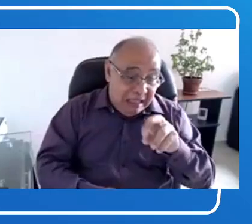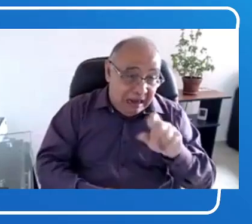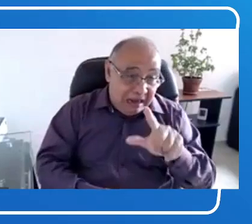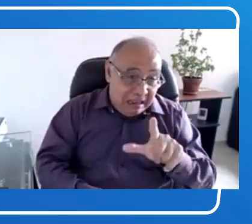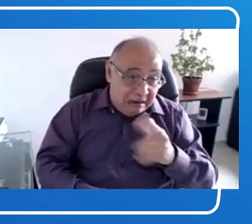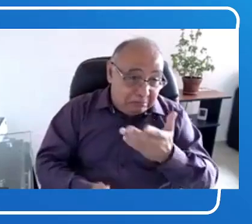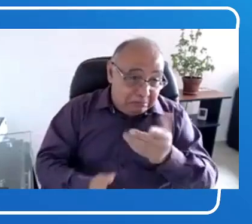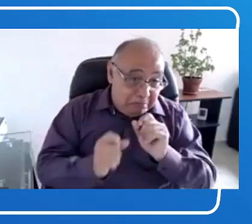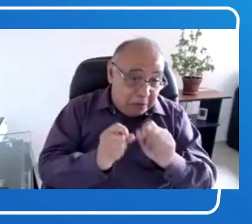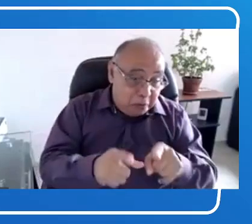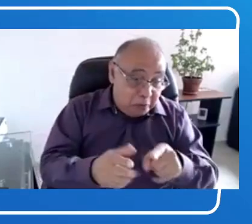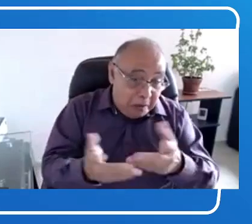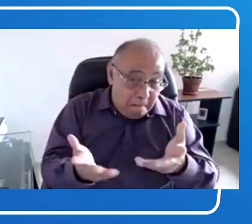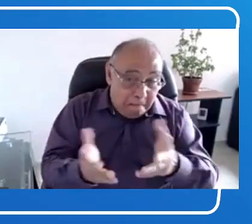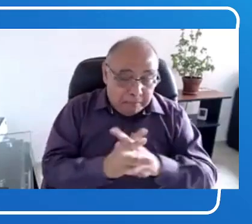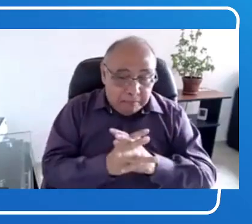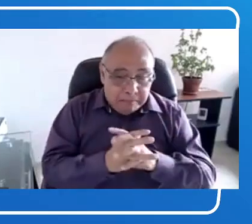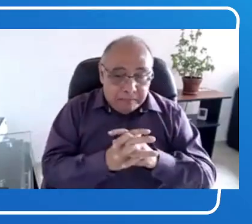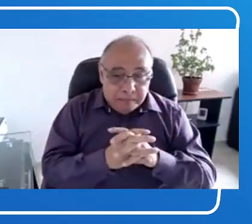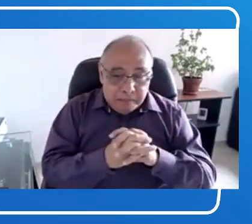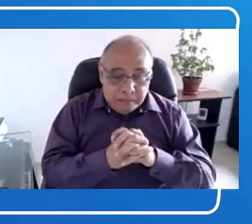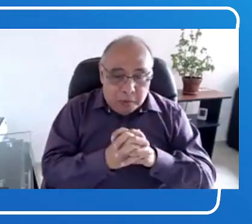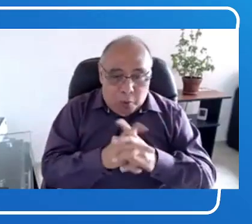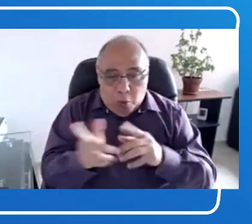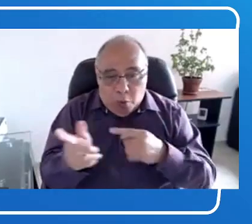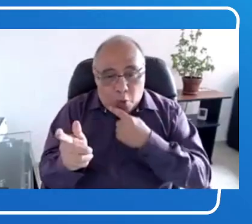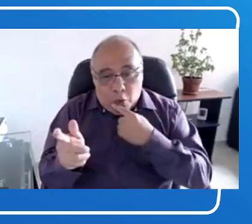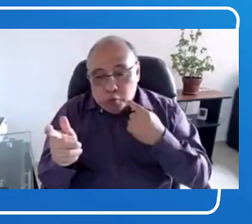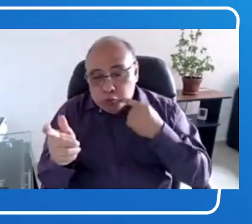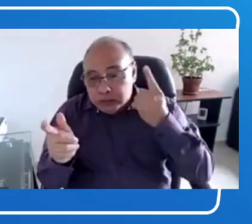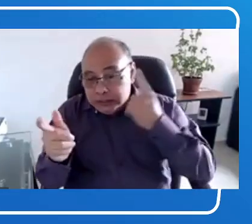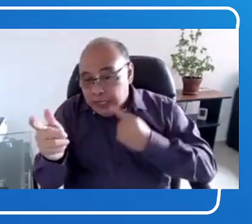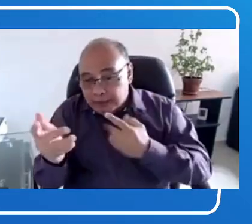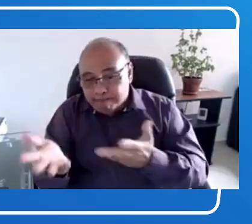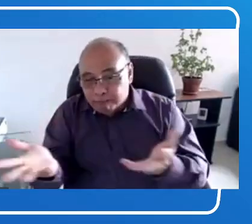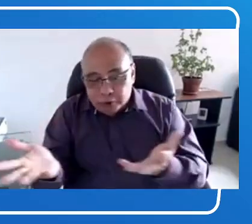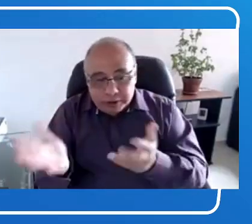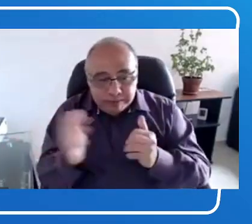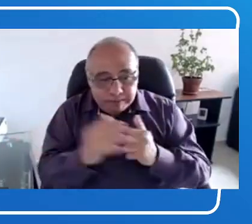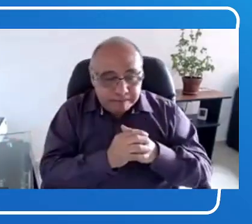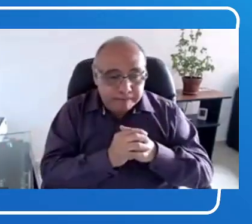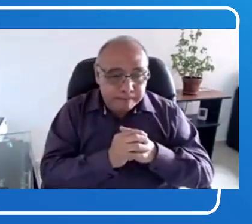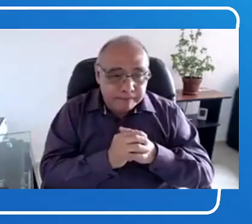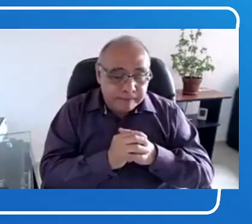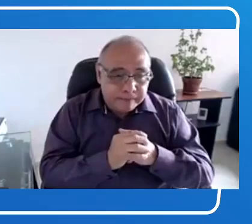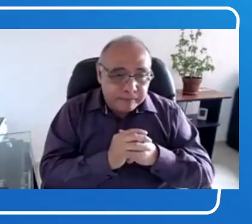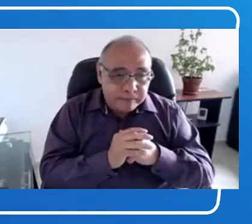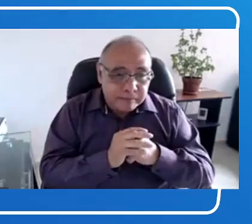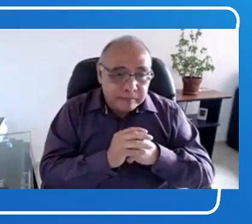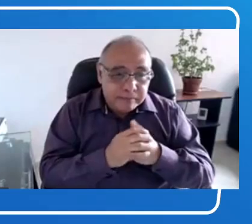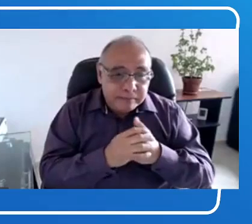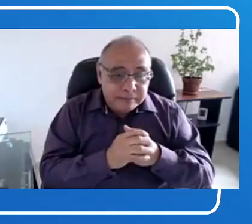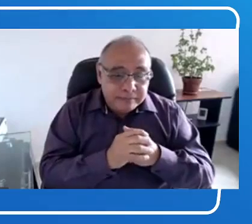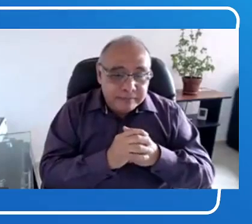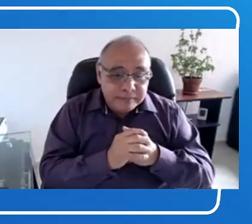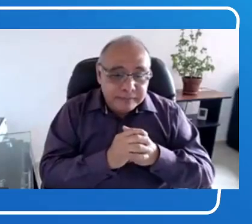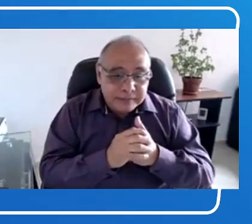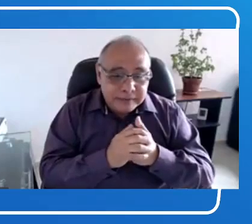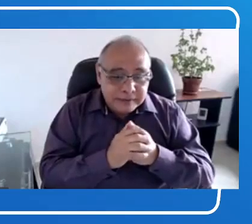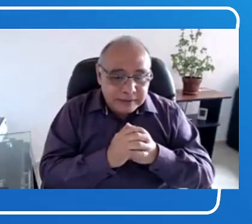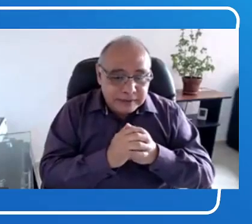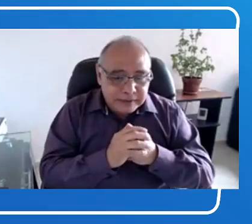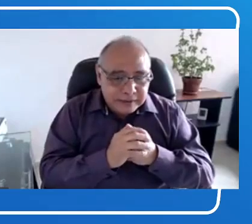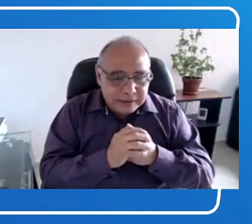que nos den la pregunta, la respuesta, pasamos con Juan Carlos, que él quiere concluir también. Entonces, no sé si va el doctor Daniel